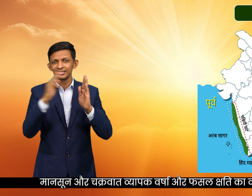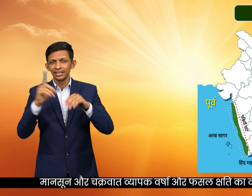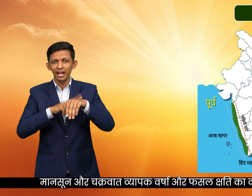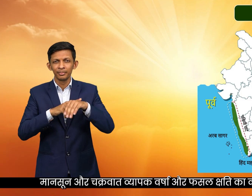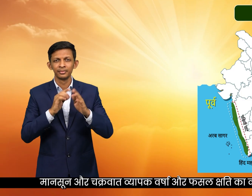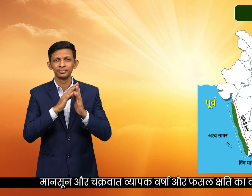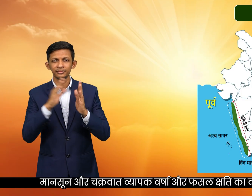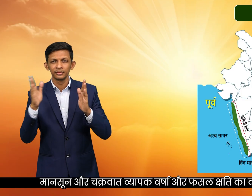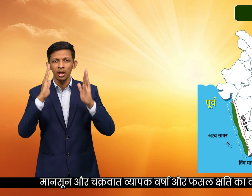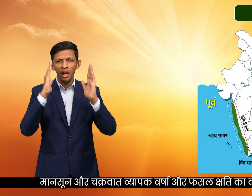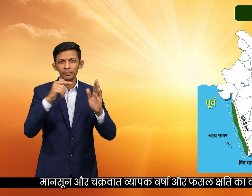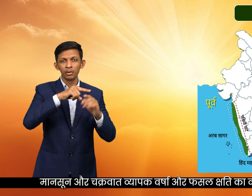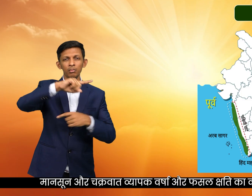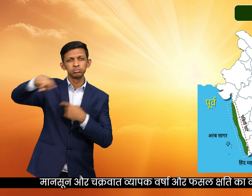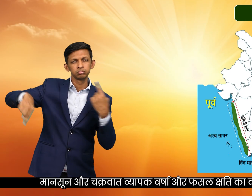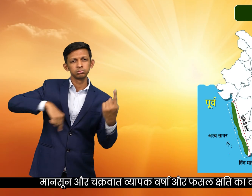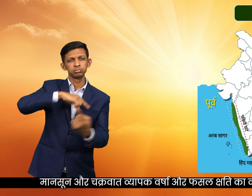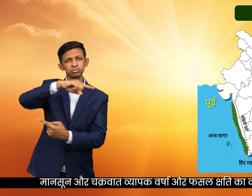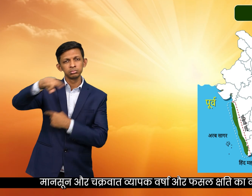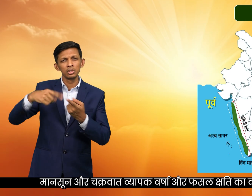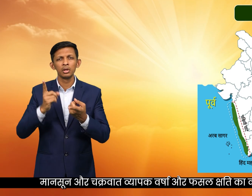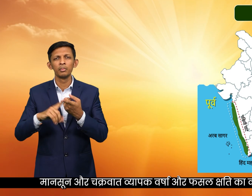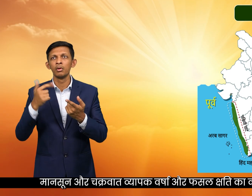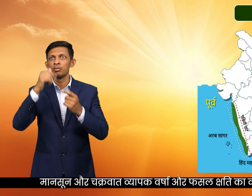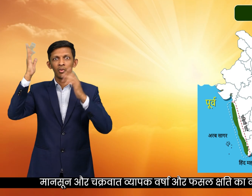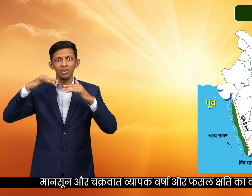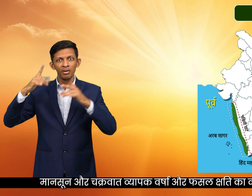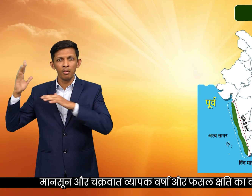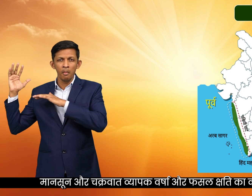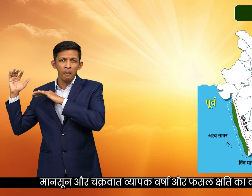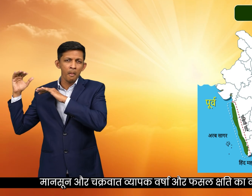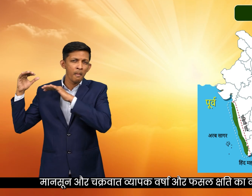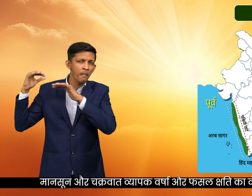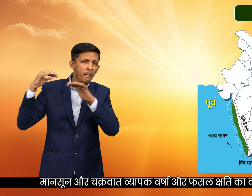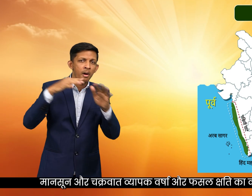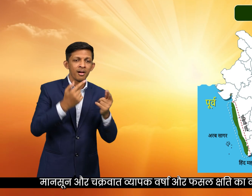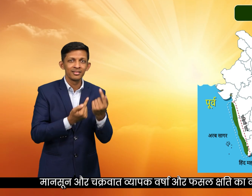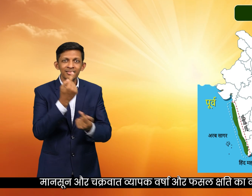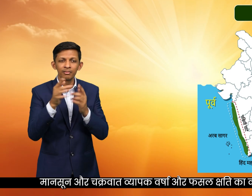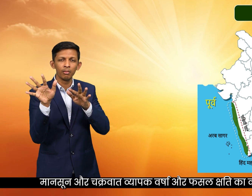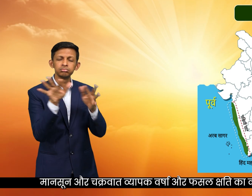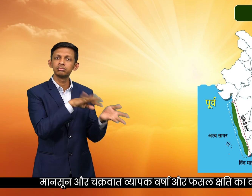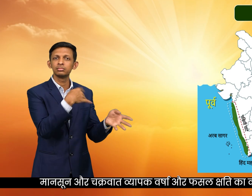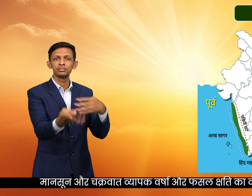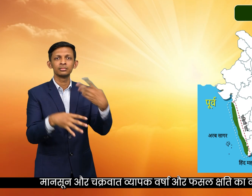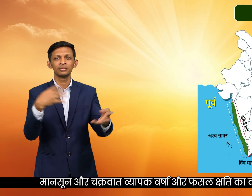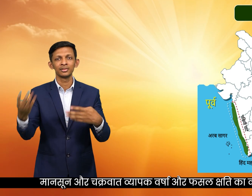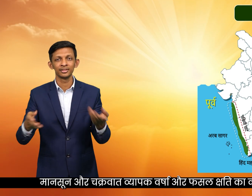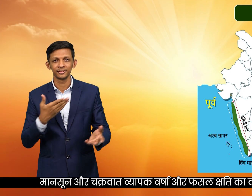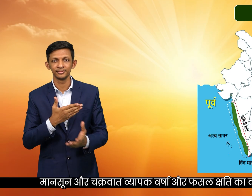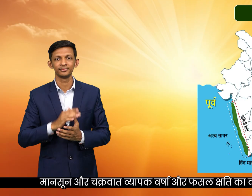मॉनसून और चक्रवात व्यापक वर्षा और फसल क्षति का कारण बन सकते हैं।